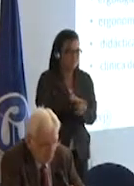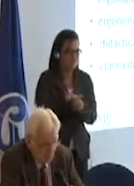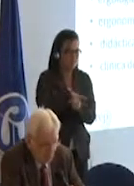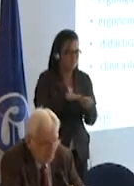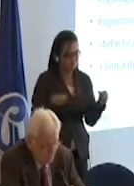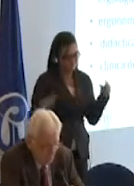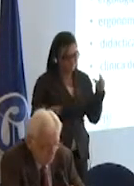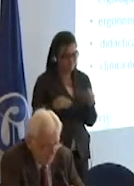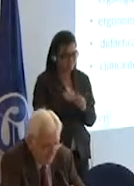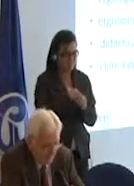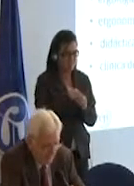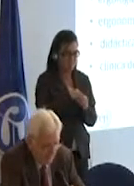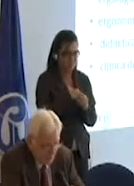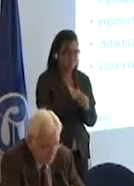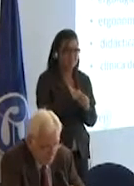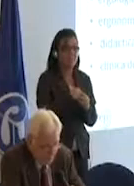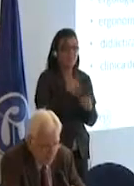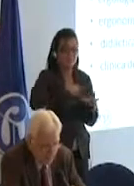añade: